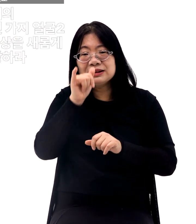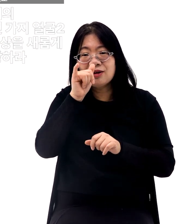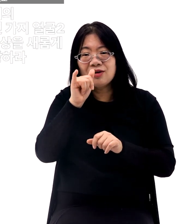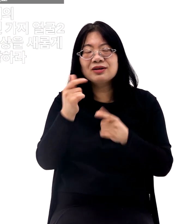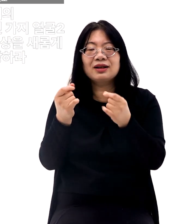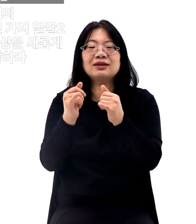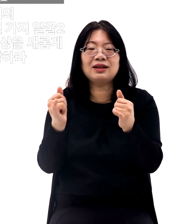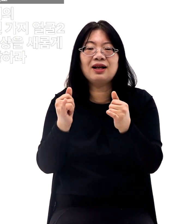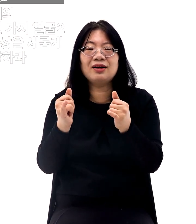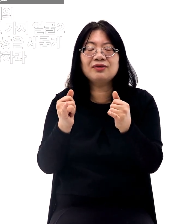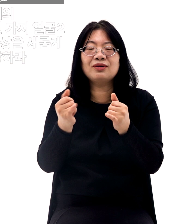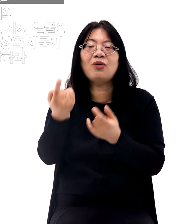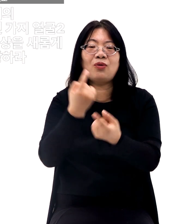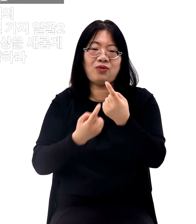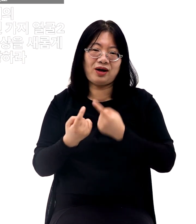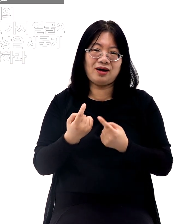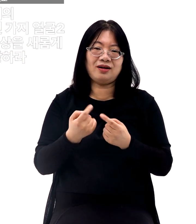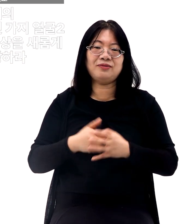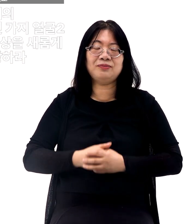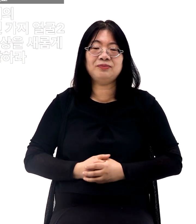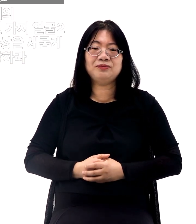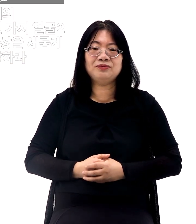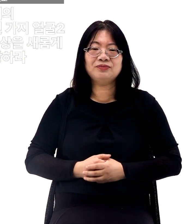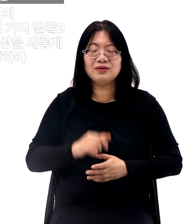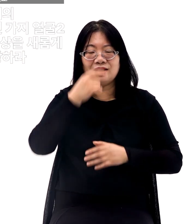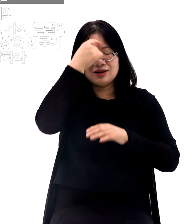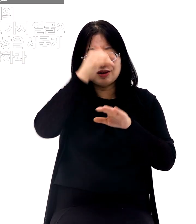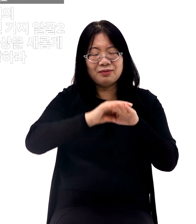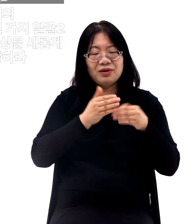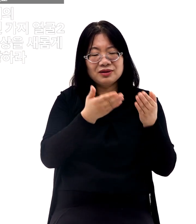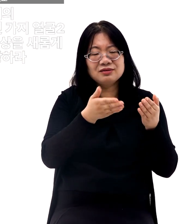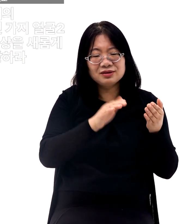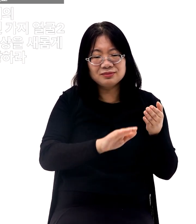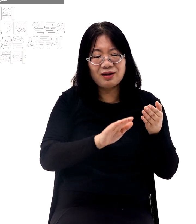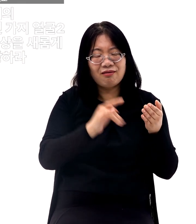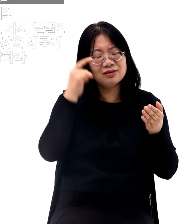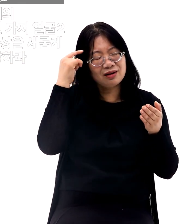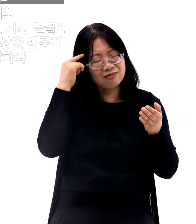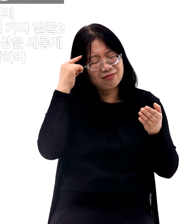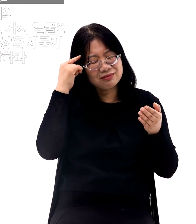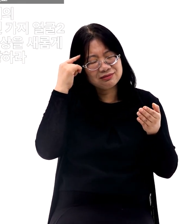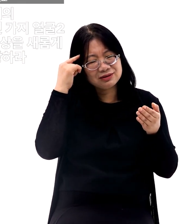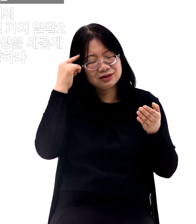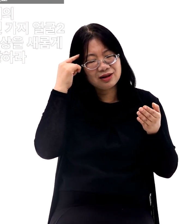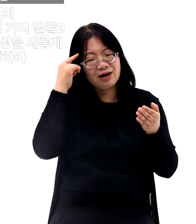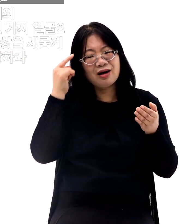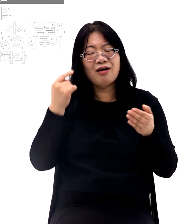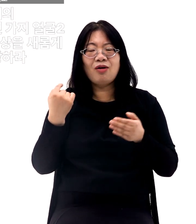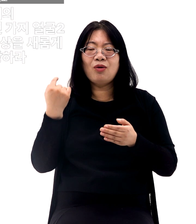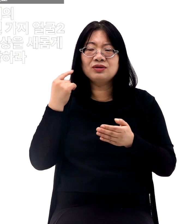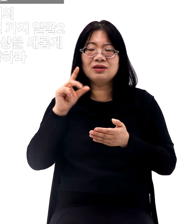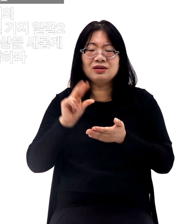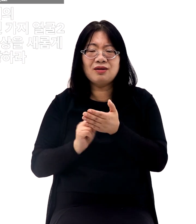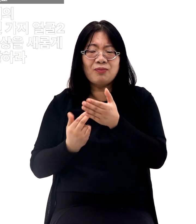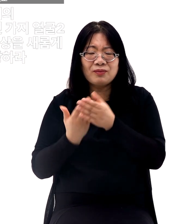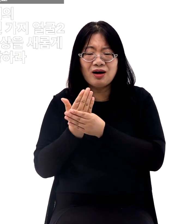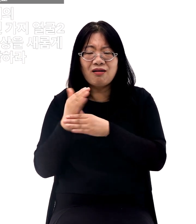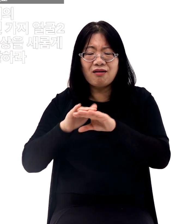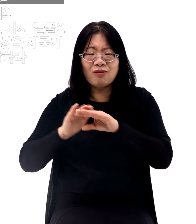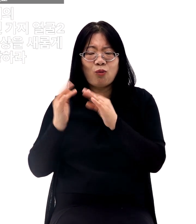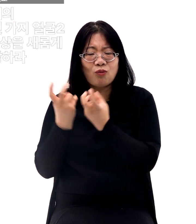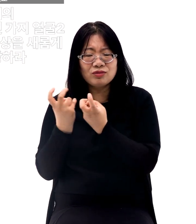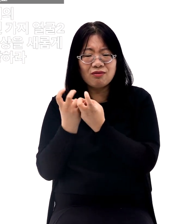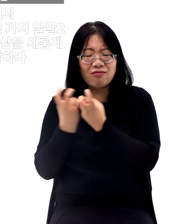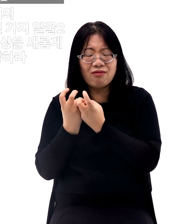됩니다. 예배를 드리면서도 생각은 딴 데가 있어요. 그건 어떻게 해야 되나. 이제